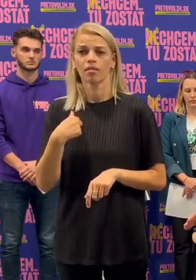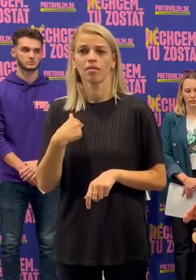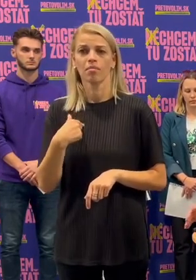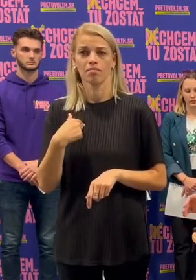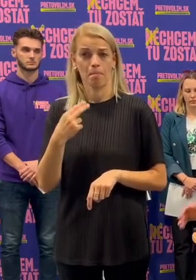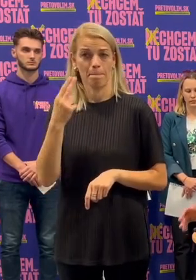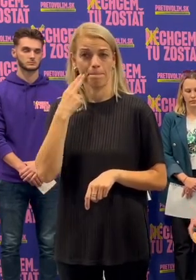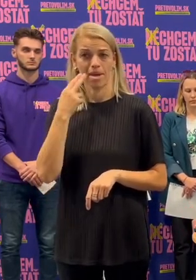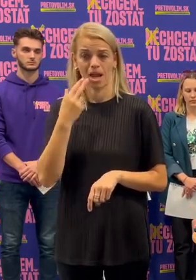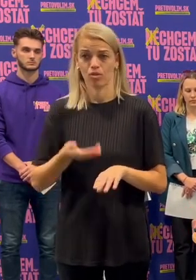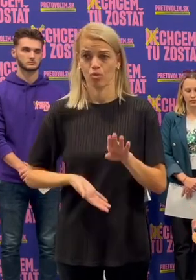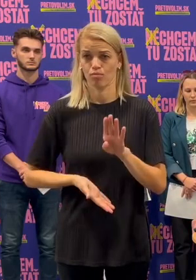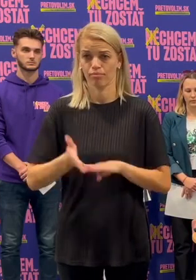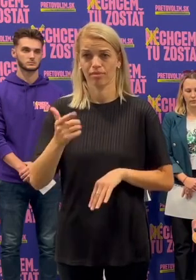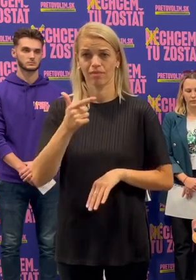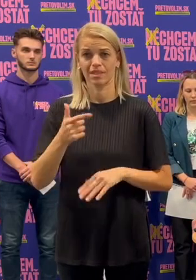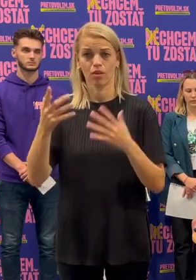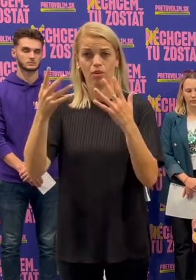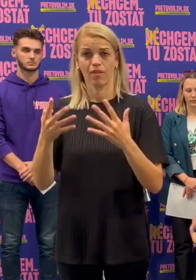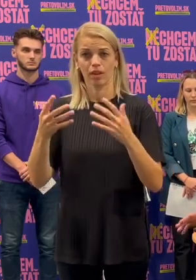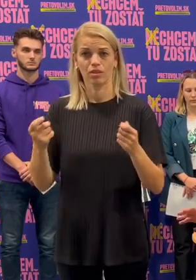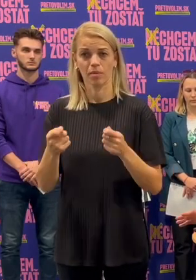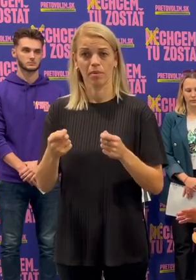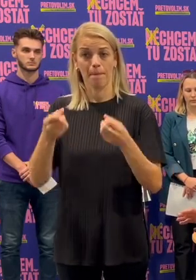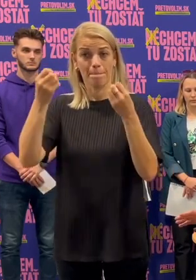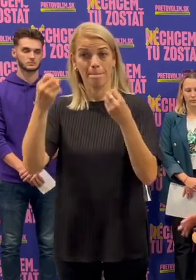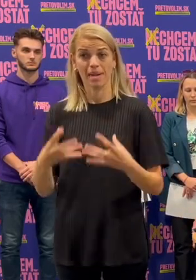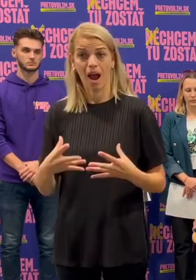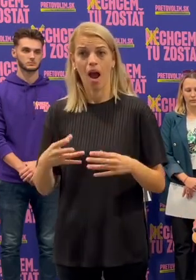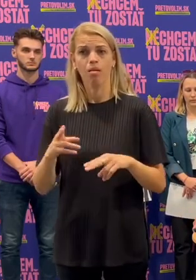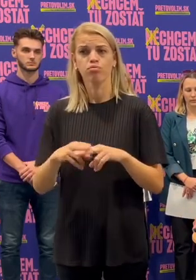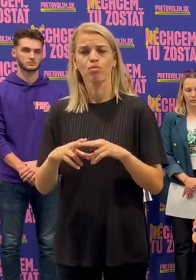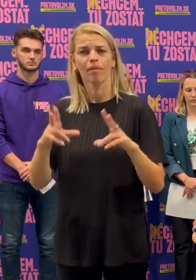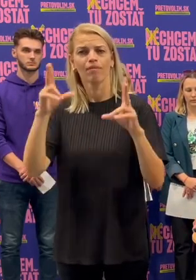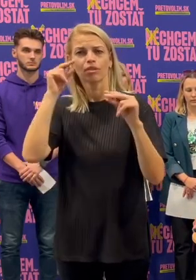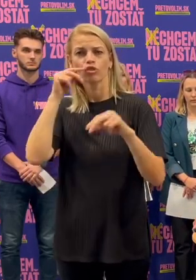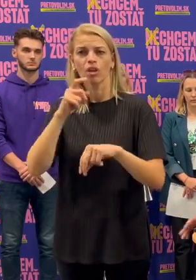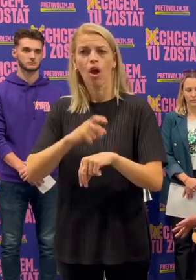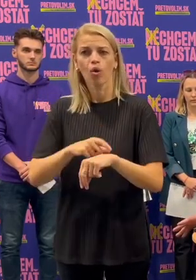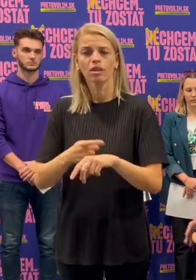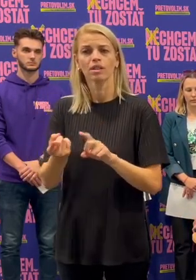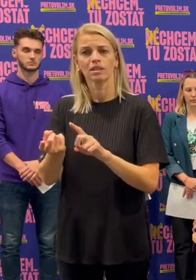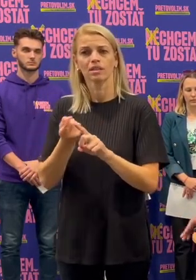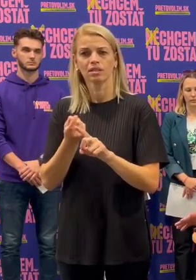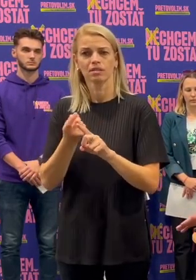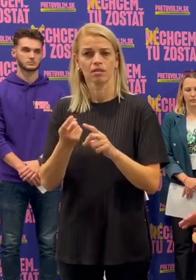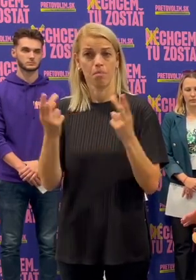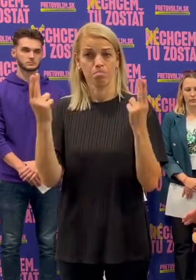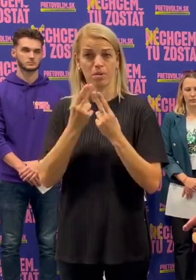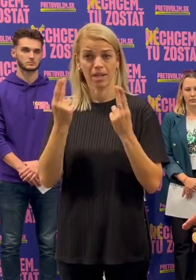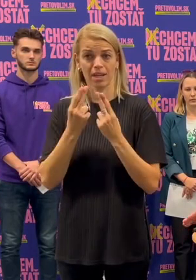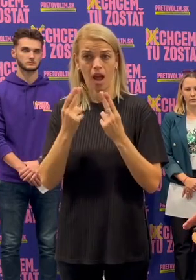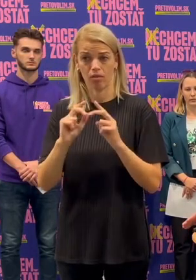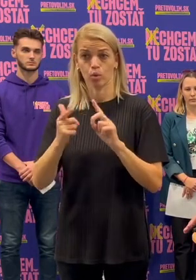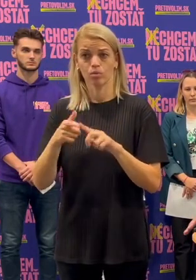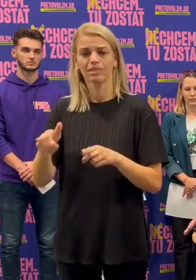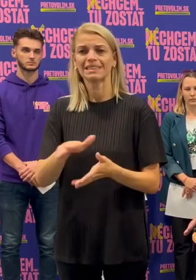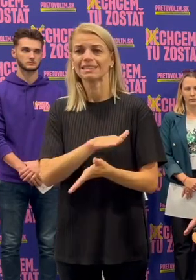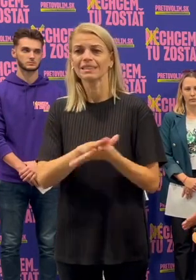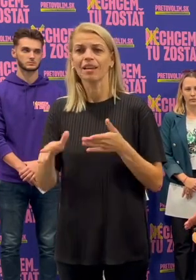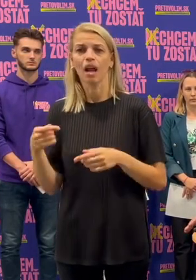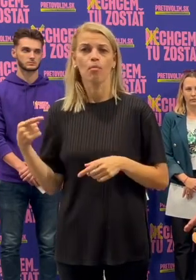piatok 29. septembra z Prahy a neskôr vo večerných hodinách potom aj z Brna 2., ktorých privezie zadarmo domov